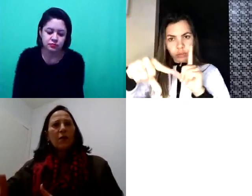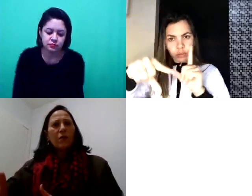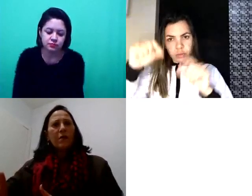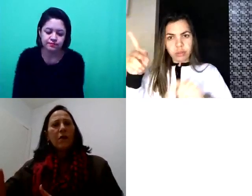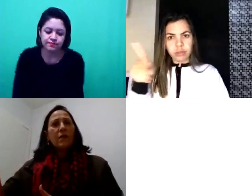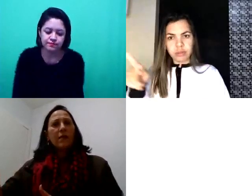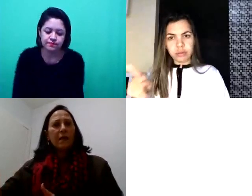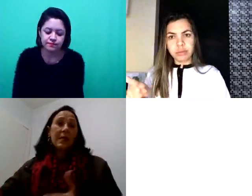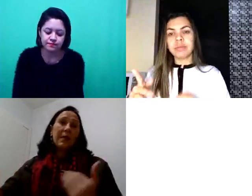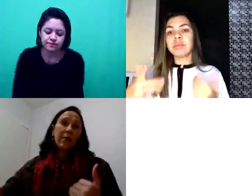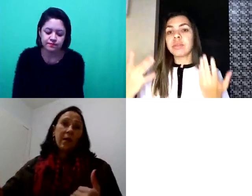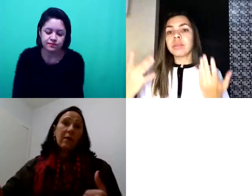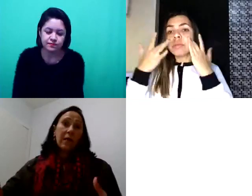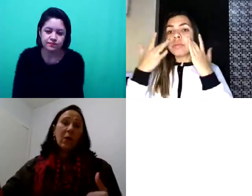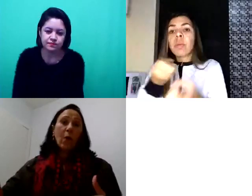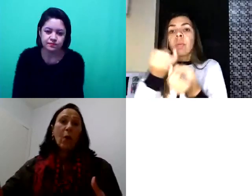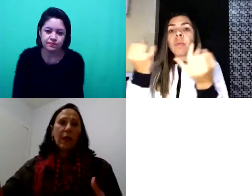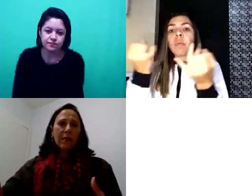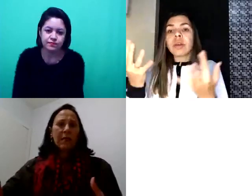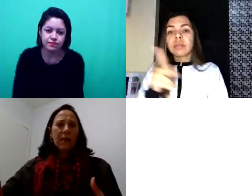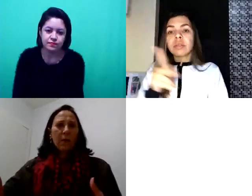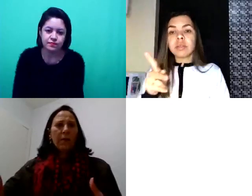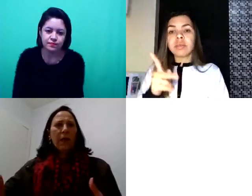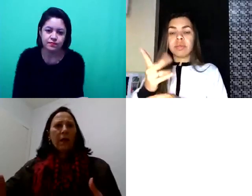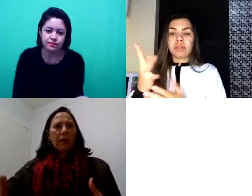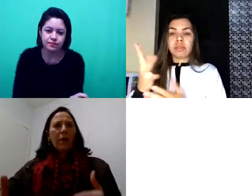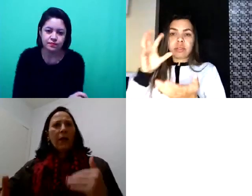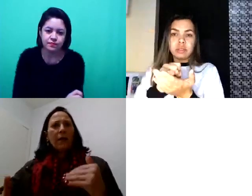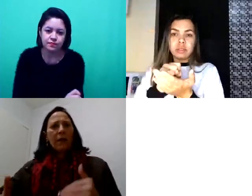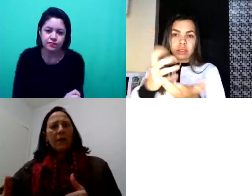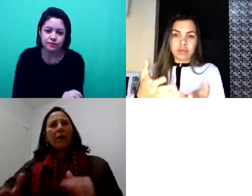professores vão se inscreveram. Terminou ontem a inscrição. Então,